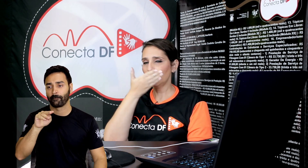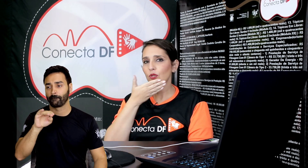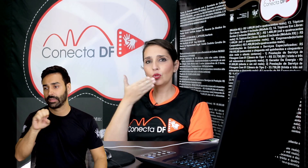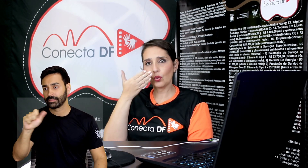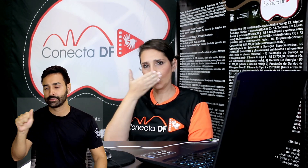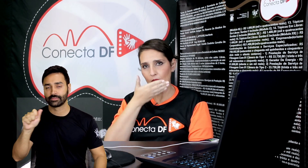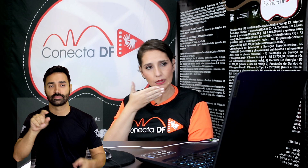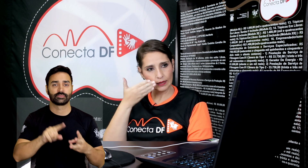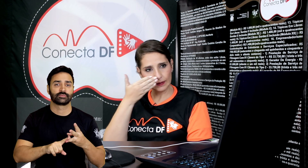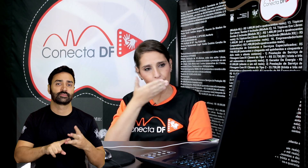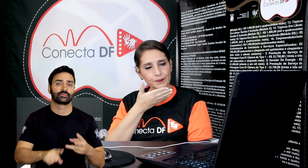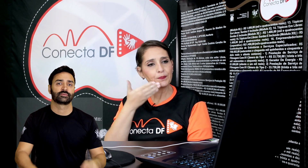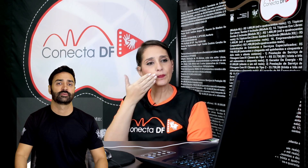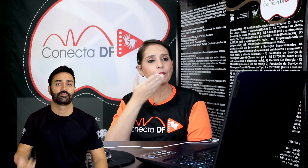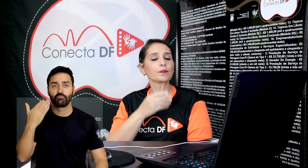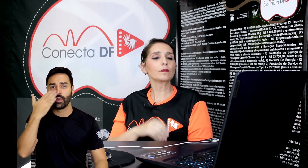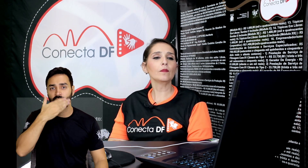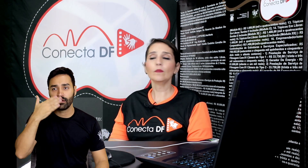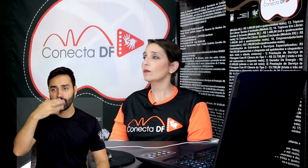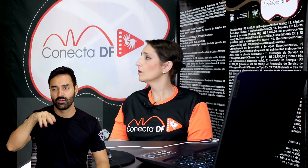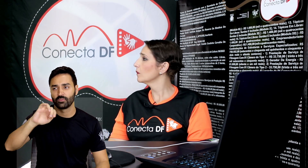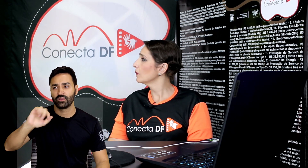tá? Doce.